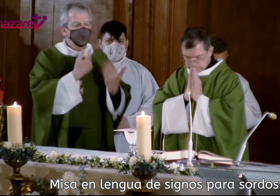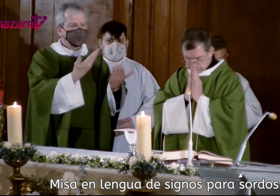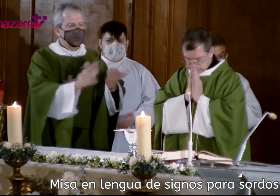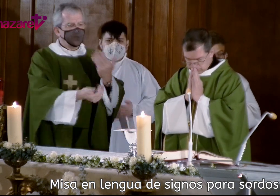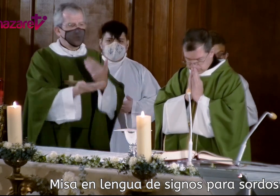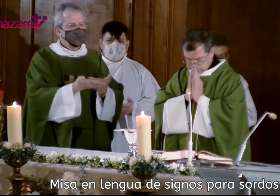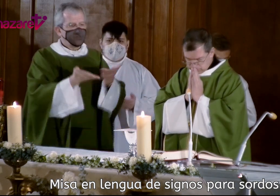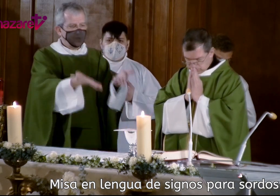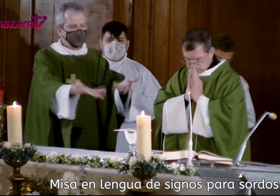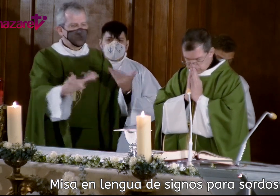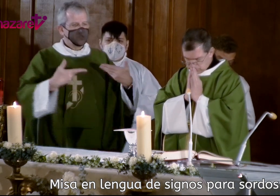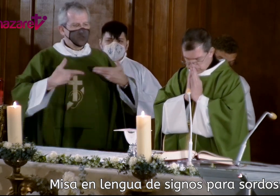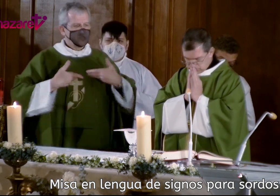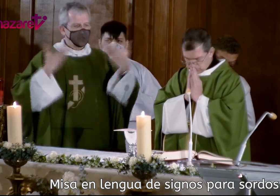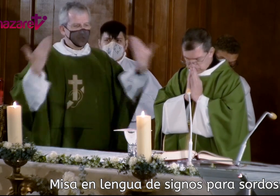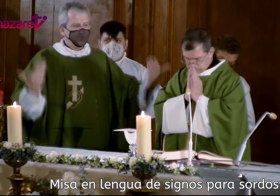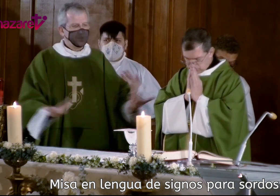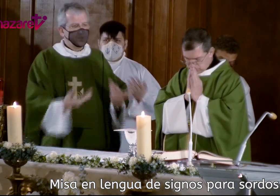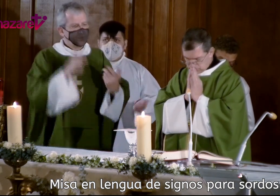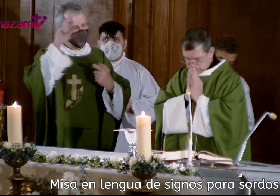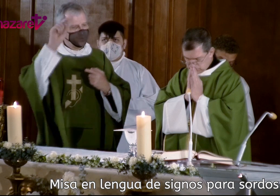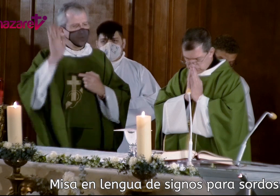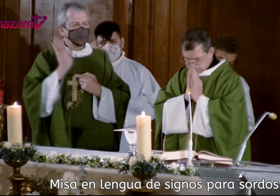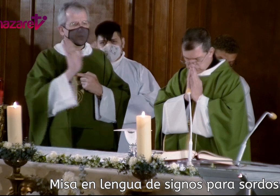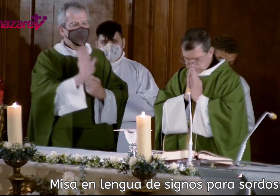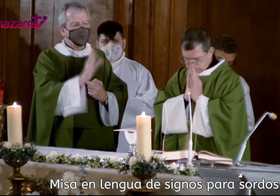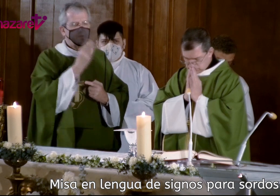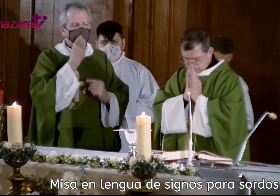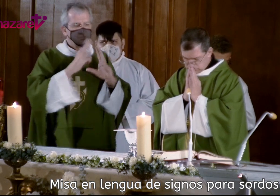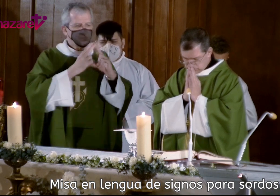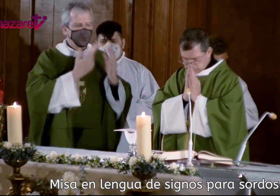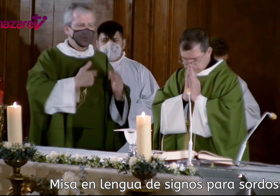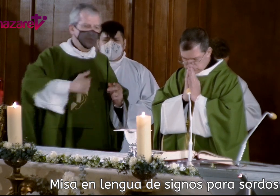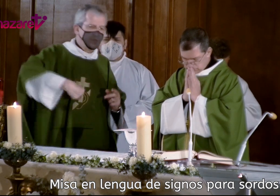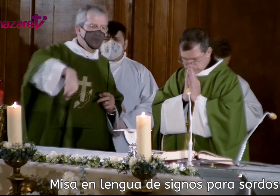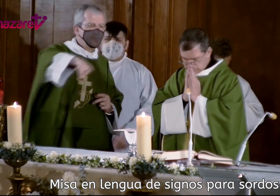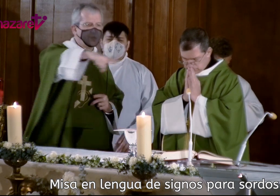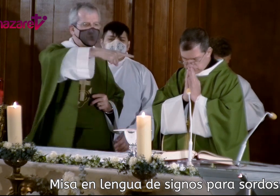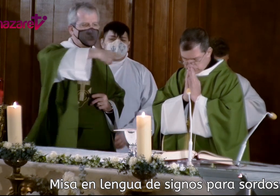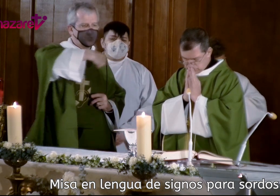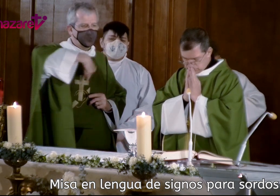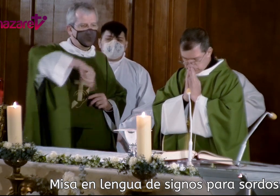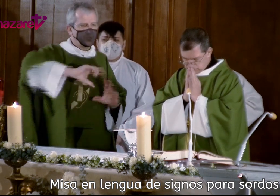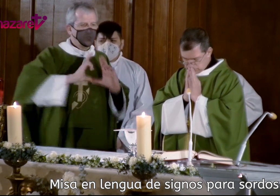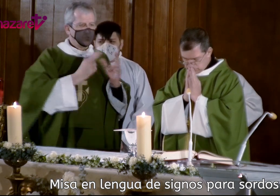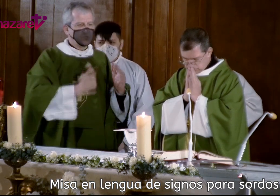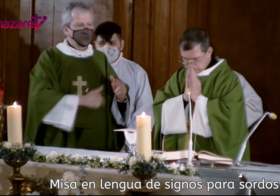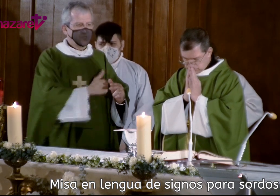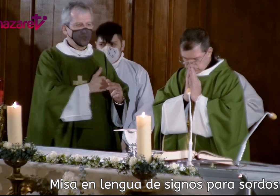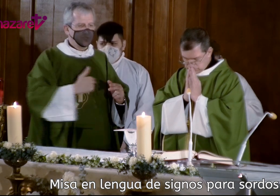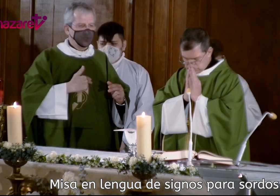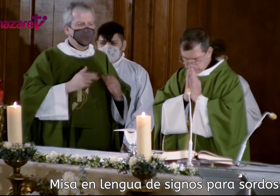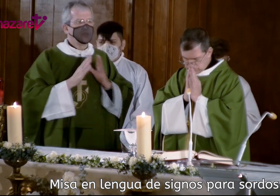reciba de tus manos este sacrificio para alabanza y gloria de su nombre, para nuestro bien y el de toda su santa